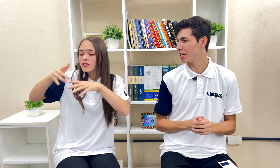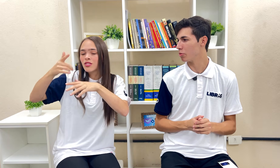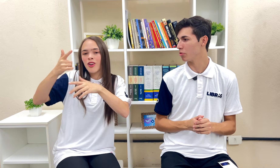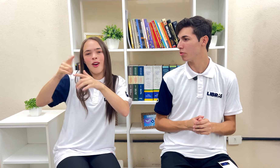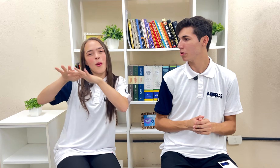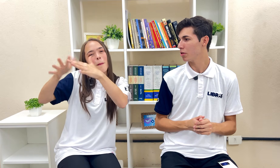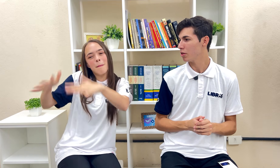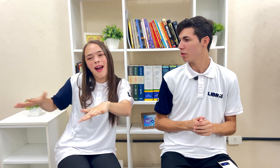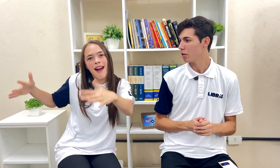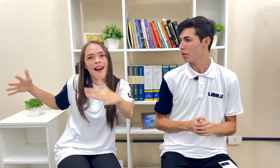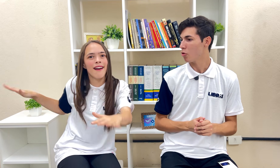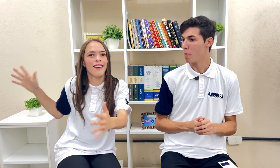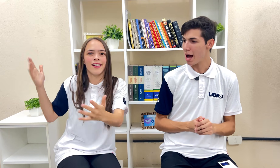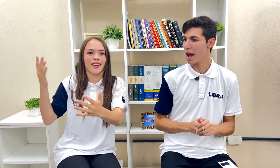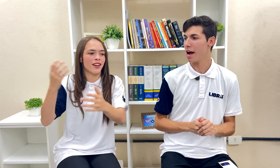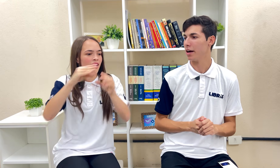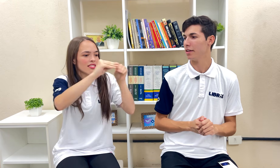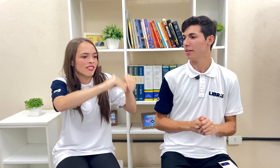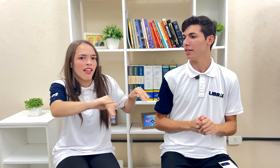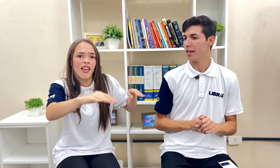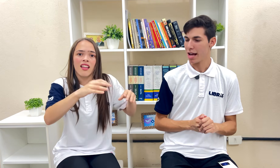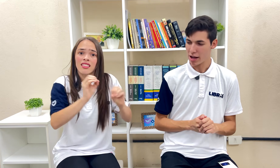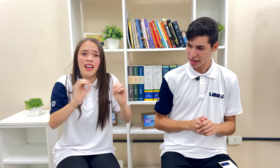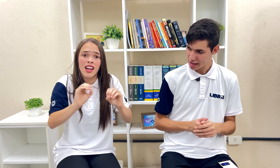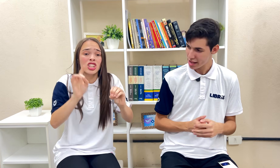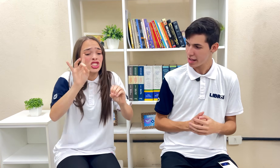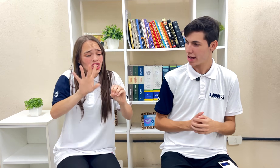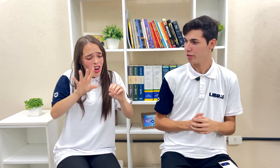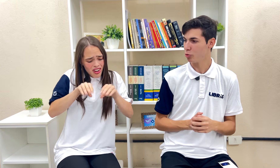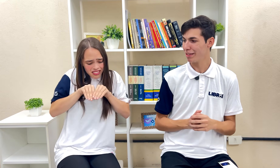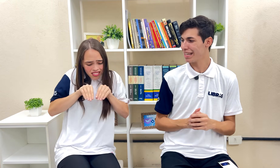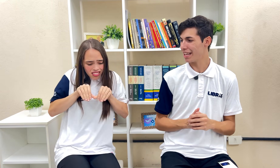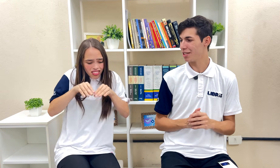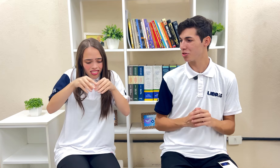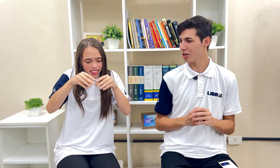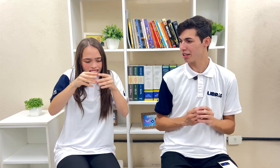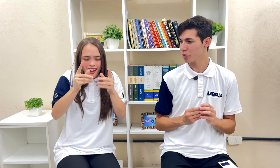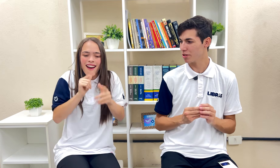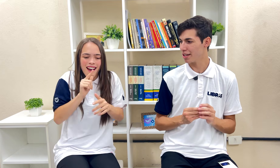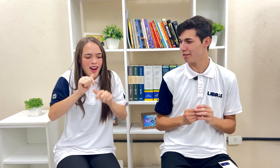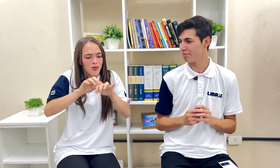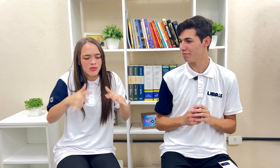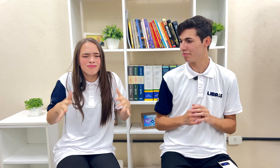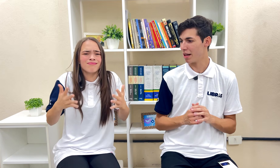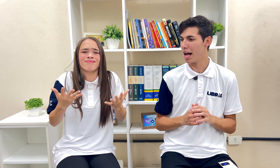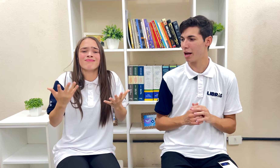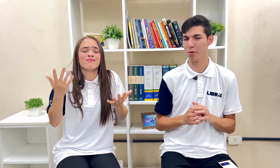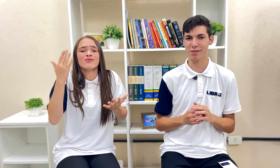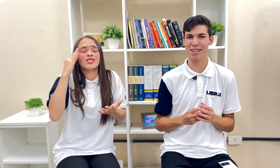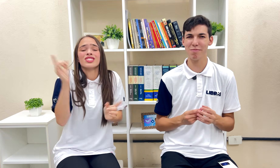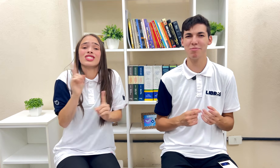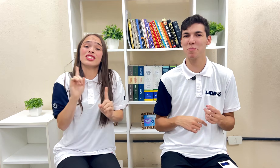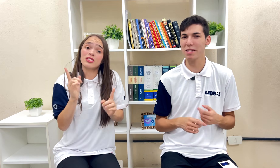exemplo, o mar, a areia, não tem nada, é só aquela coisa, água, sem